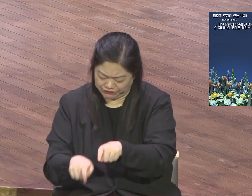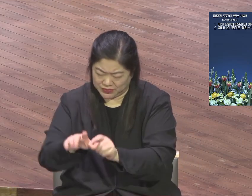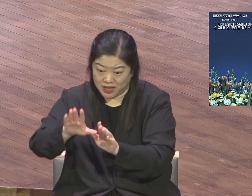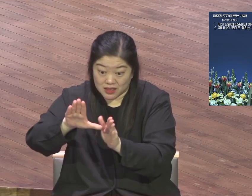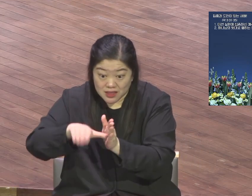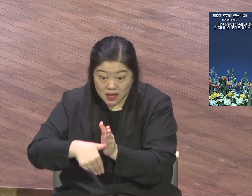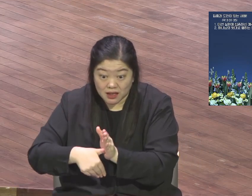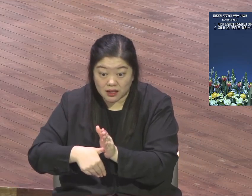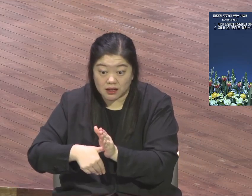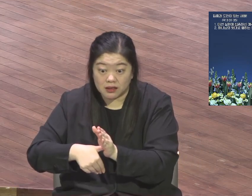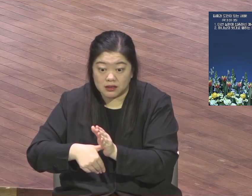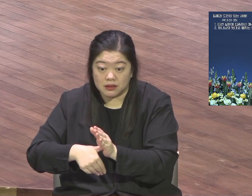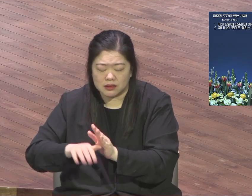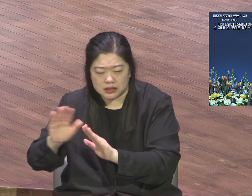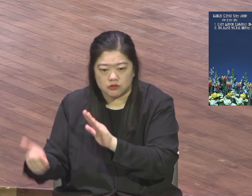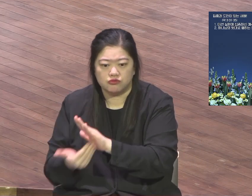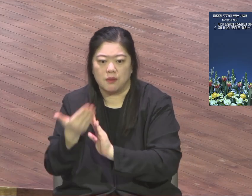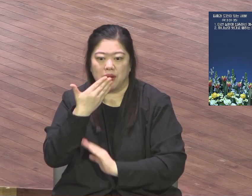갑자기 뭐 얼라 갑자기